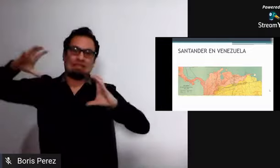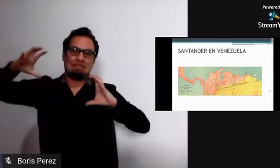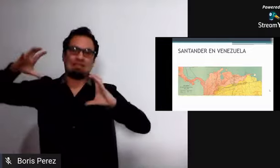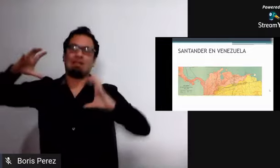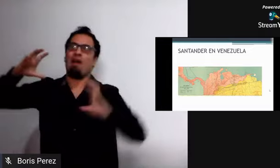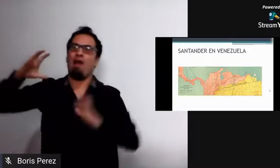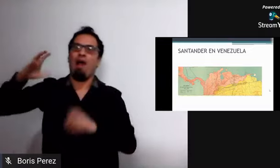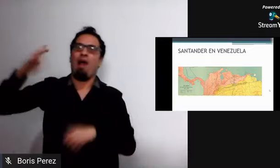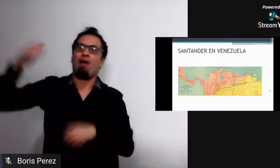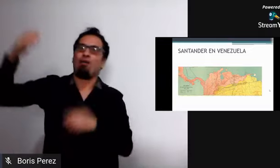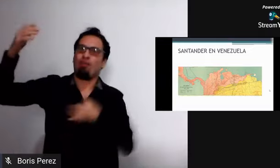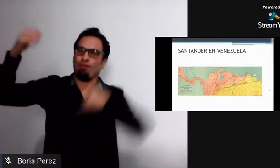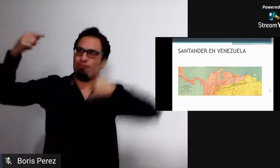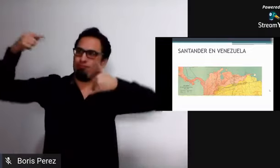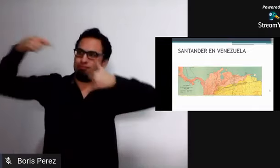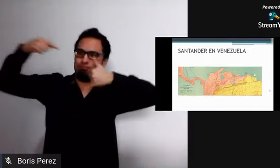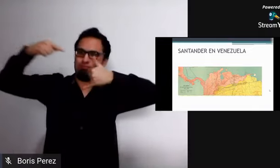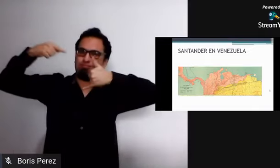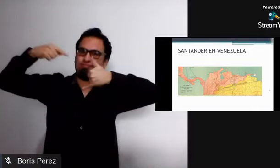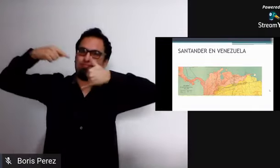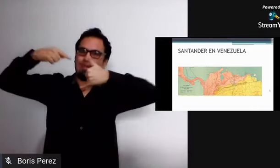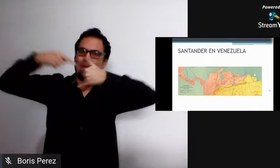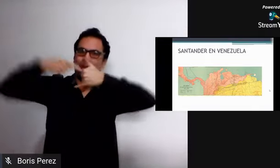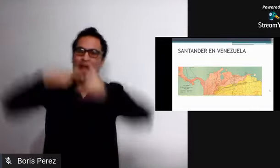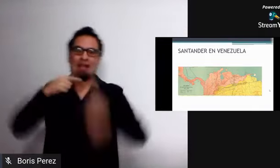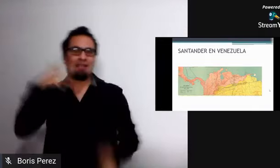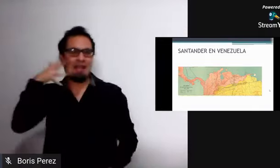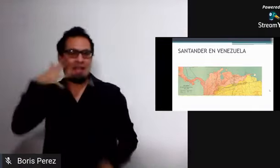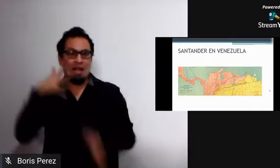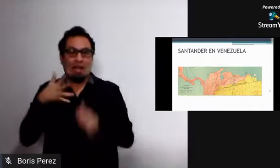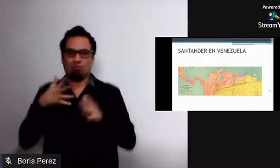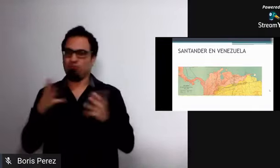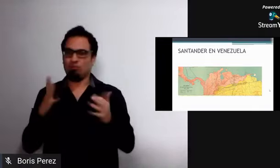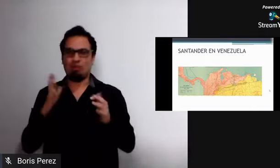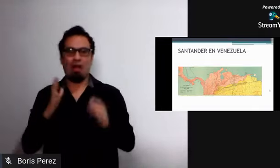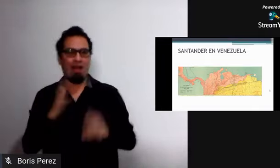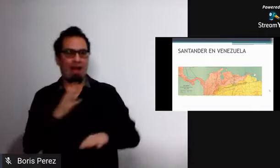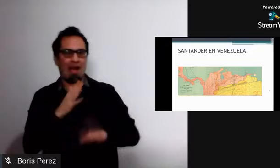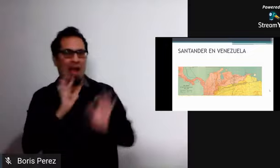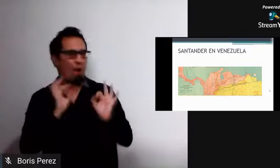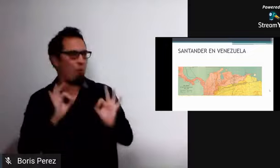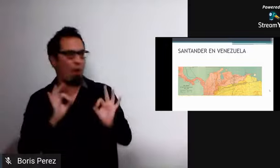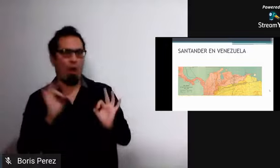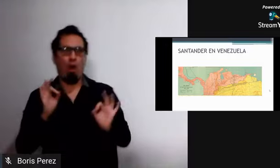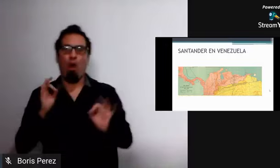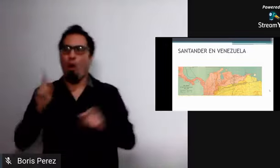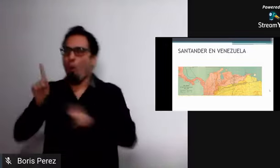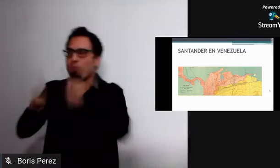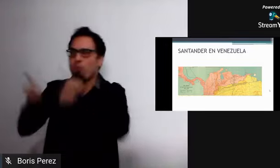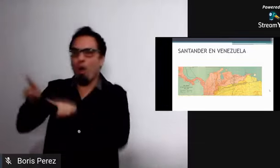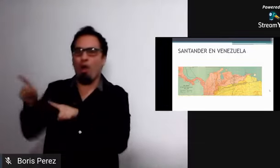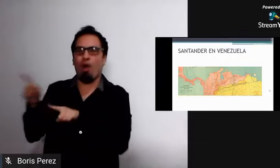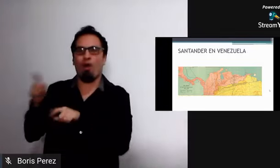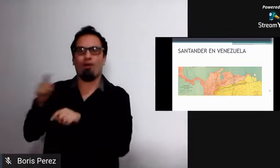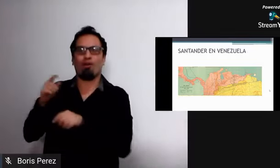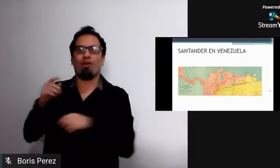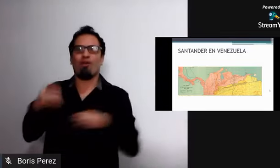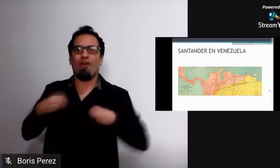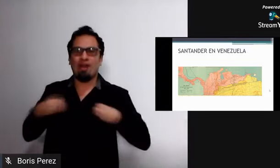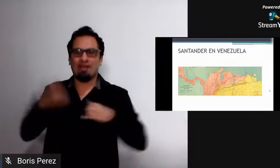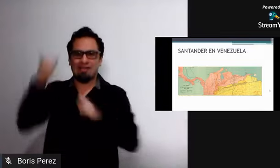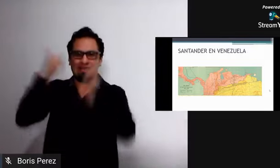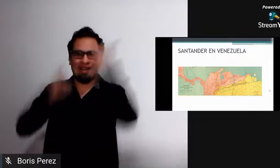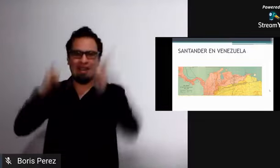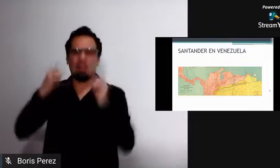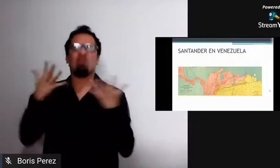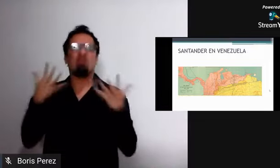sus victorias, sobre el espacio que habían ganado en medio de las batallas y de las luchas. Y